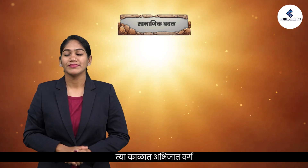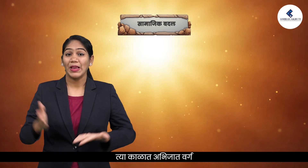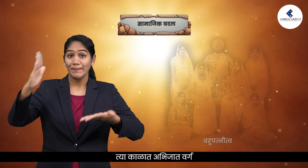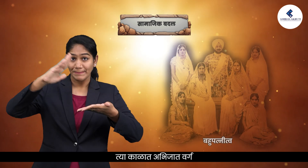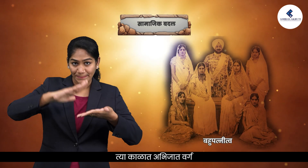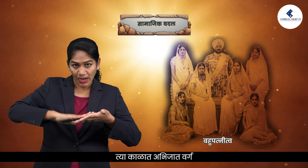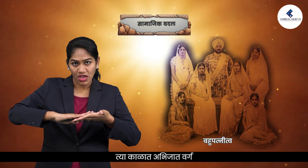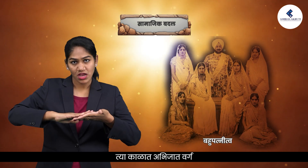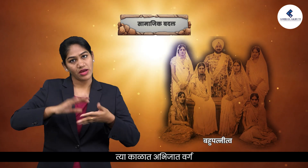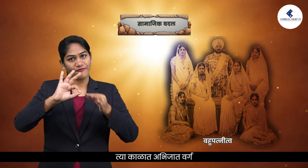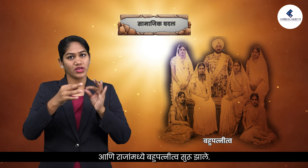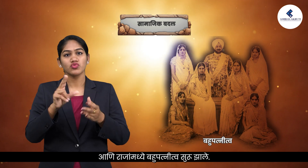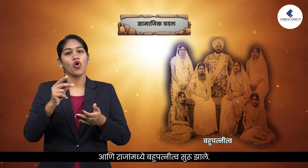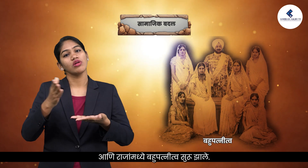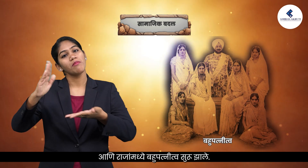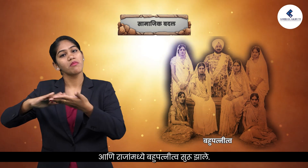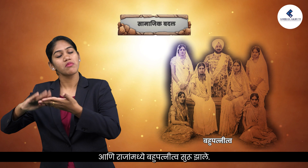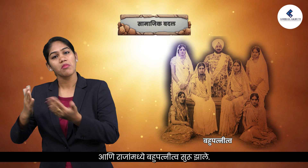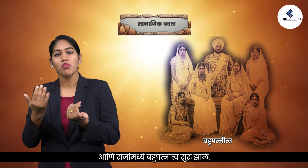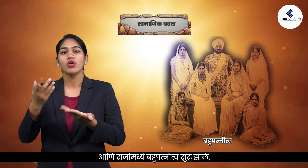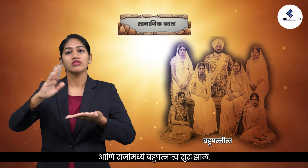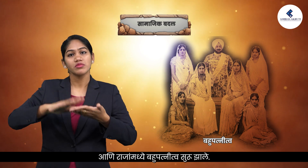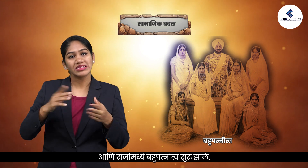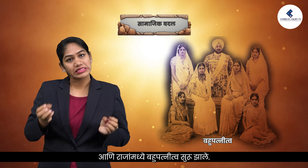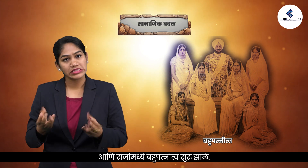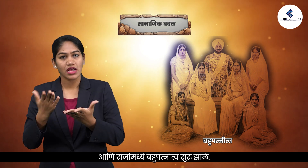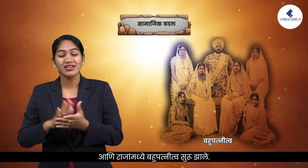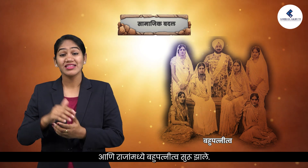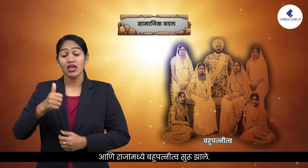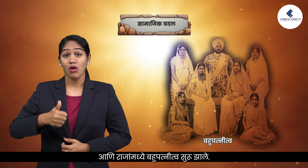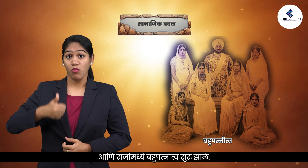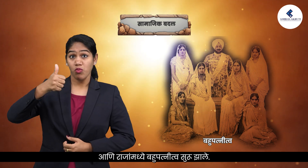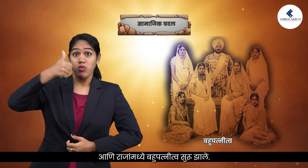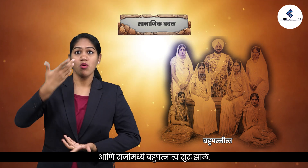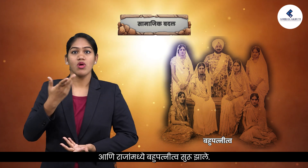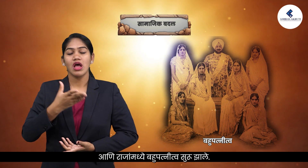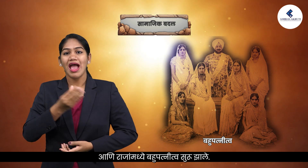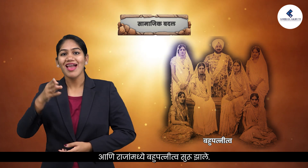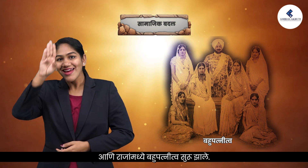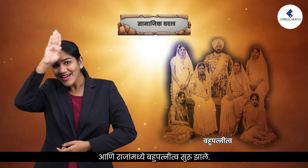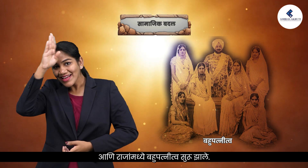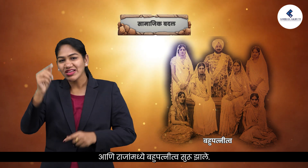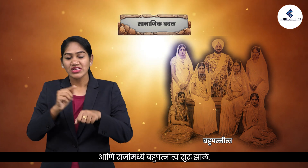त्या काळात अभिजात वर्ग आणि राजांमध्ये बहुपत्नीत्व सुरू झाले.